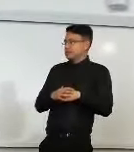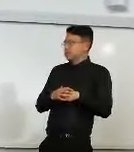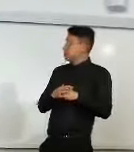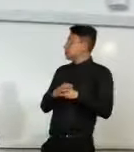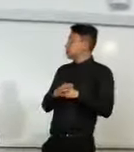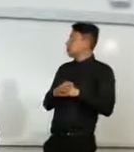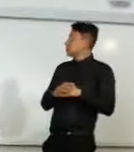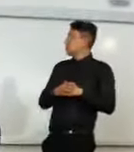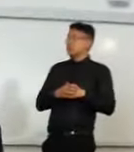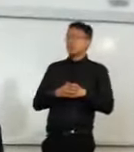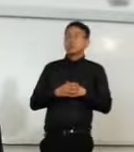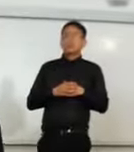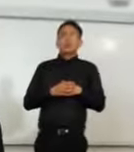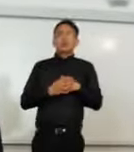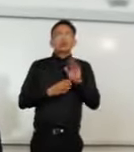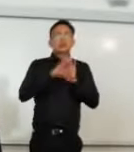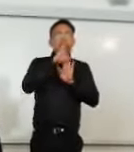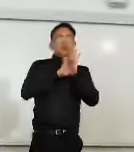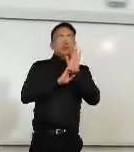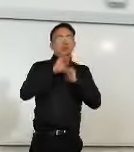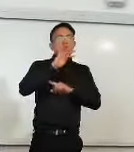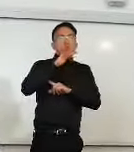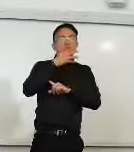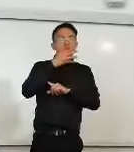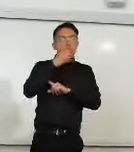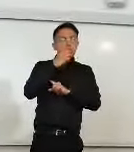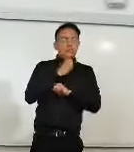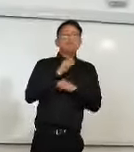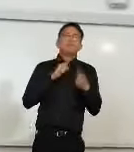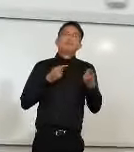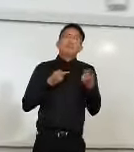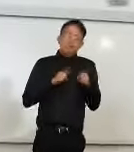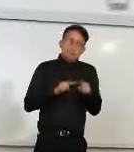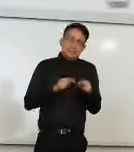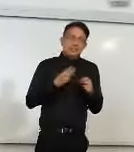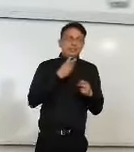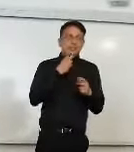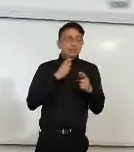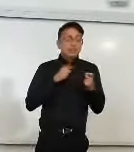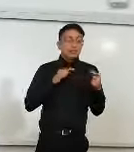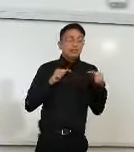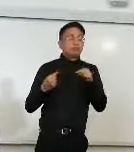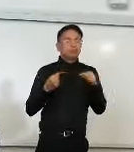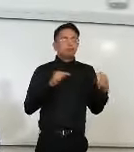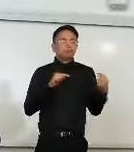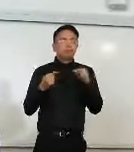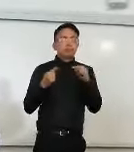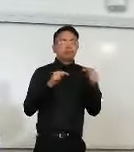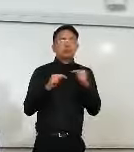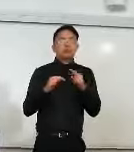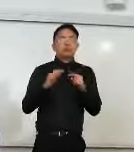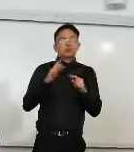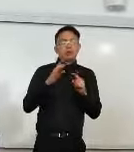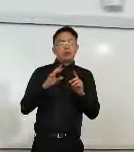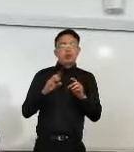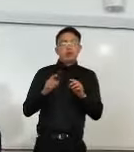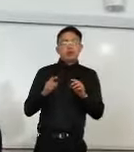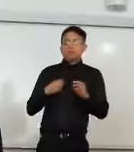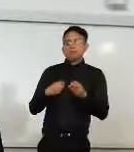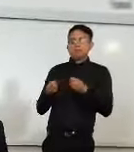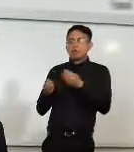Frente al capítulo cuarto, que también fue, digamos, se presentaron bastantes discusiones, los apoyos para la toma de decisiones en